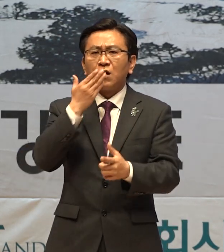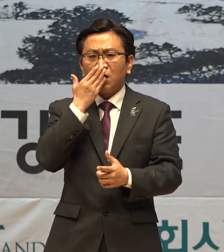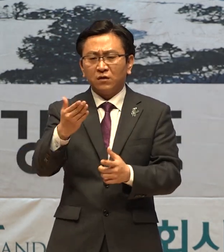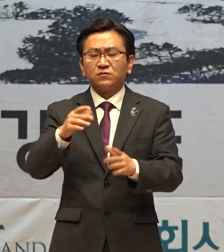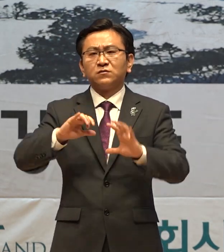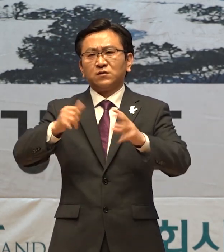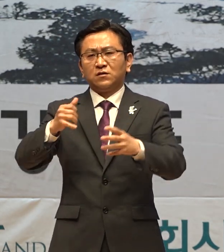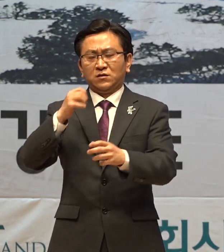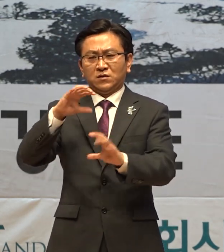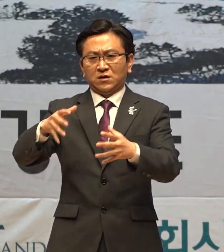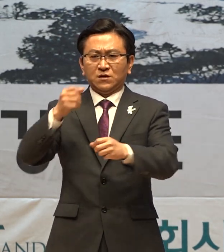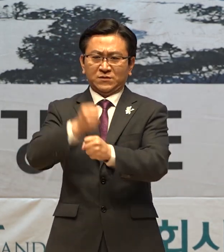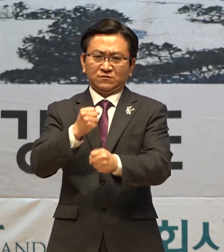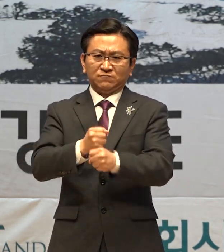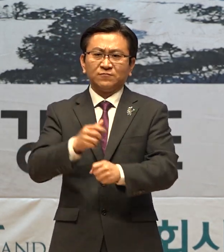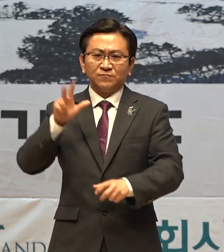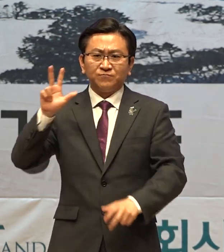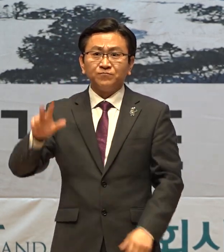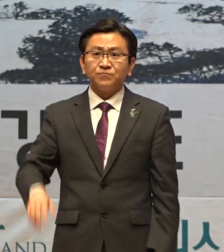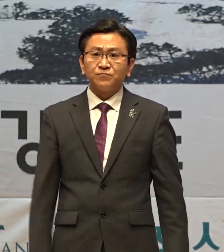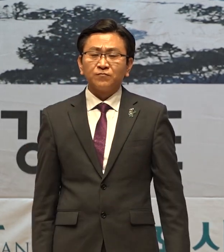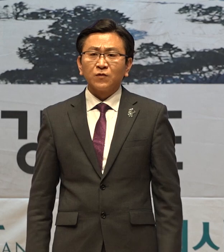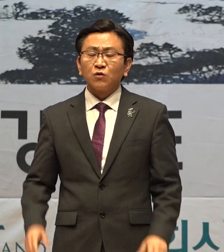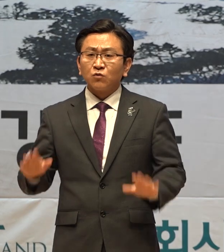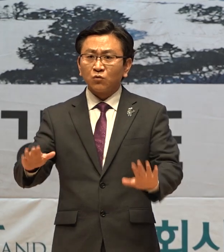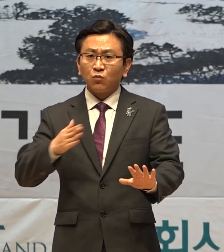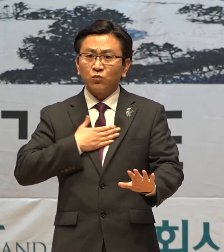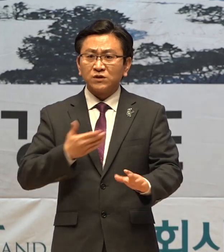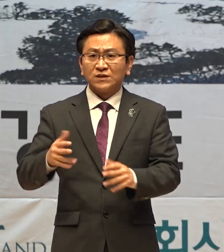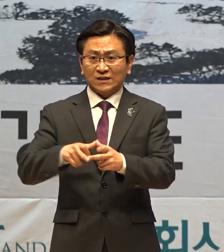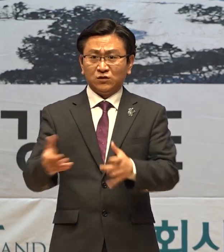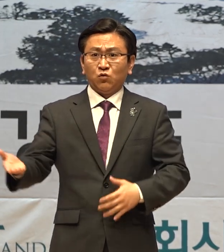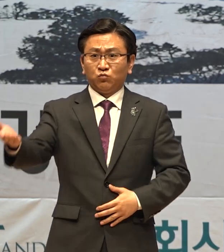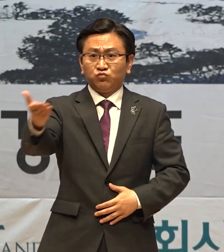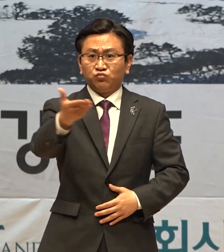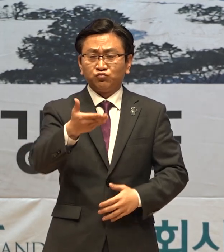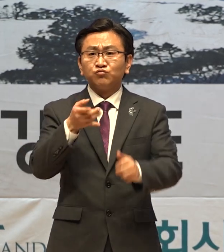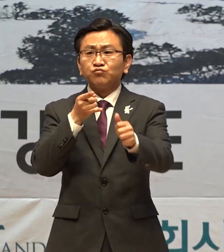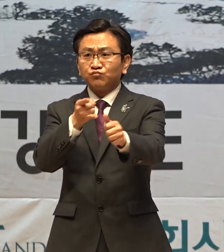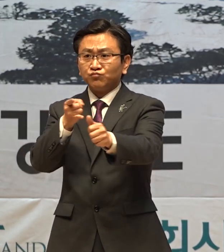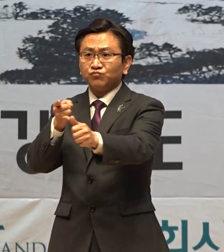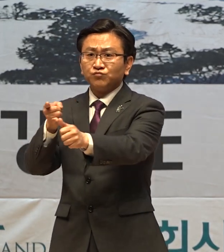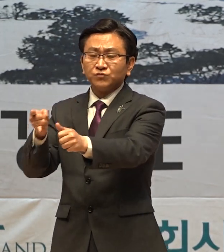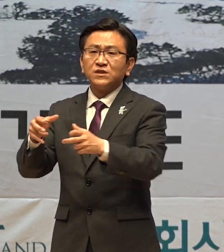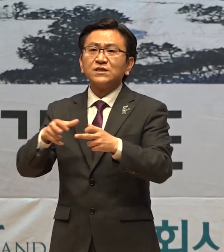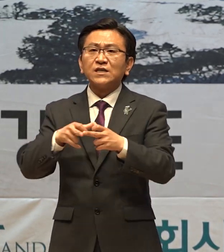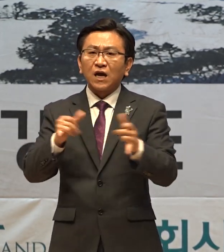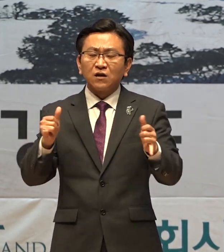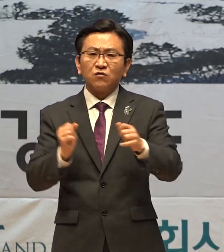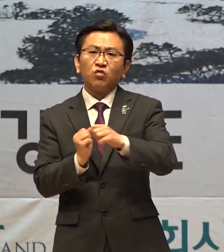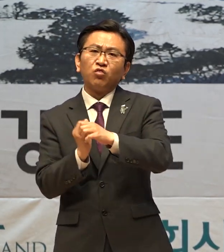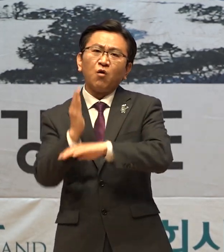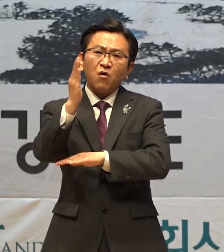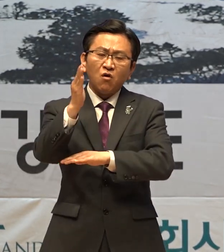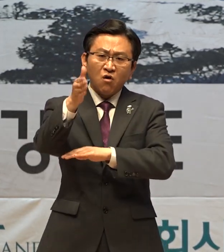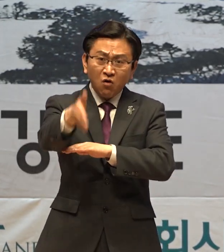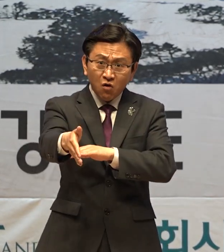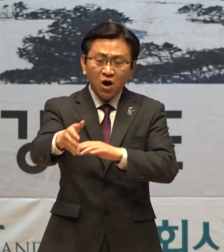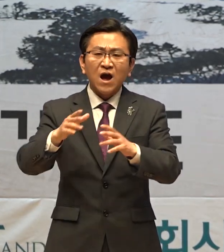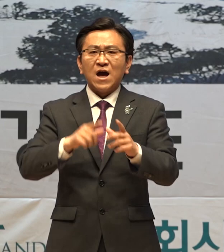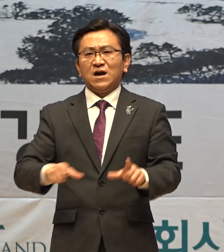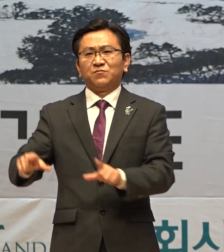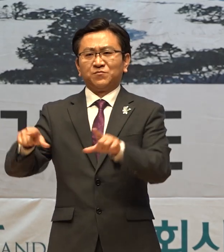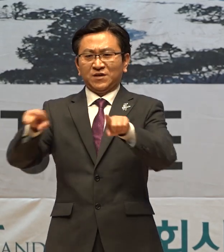나라를 만들겠습니다. 저는 오늘 장애인 여러분께 장애를 넘어 함께